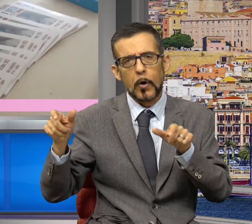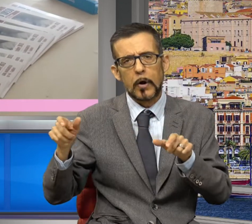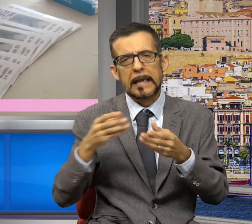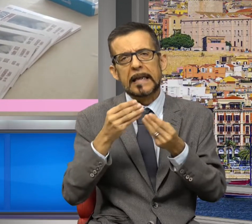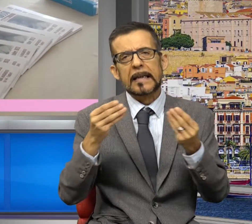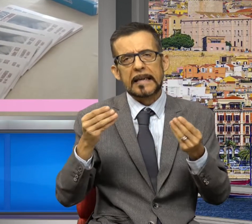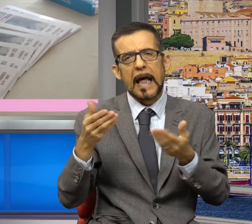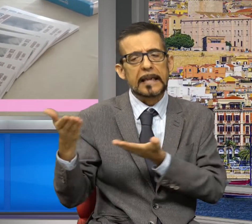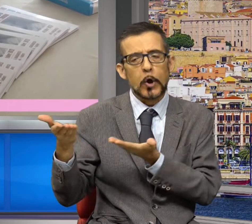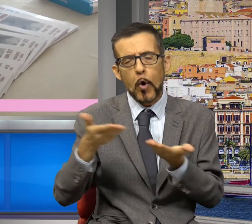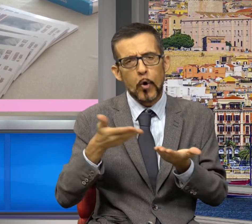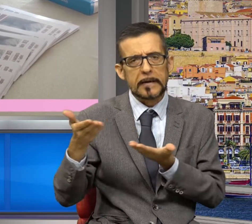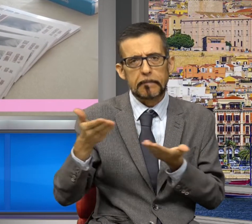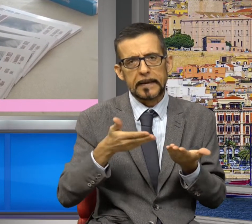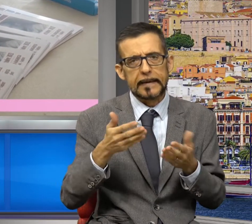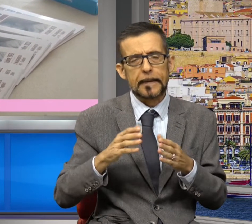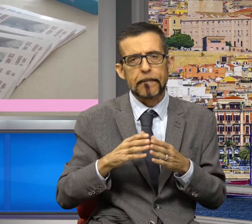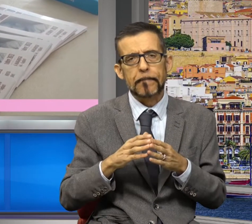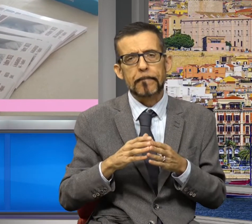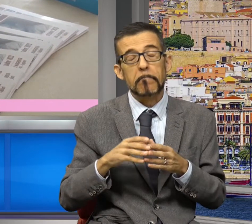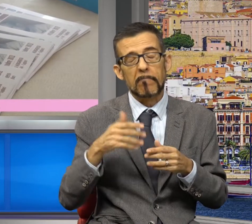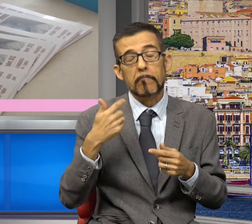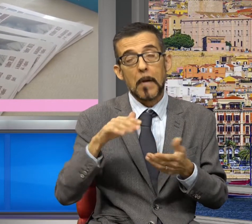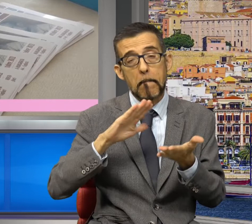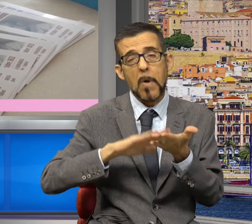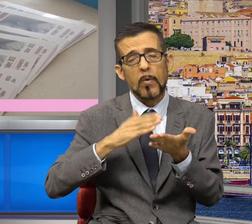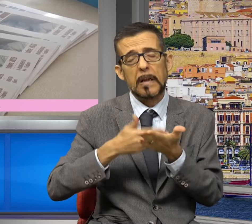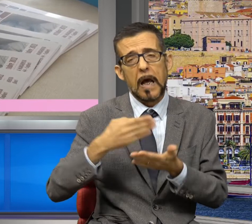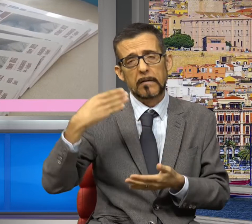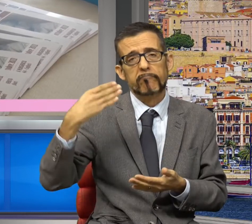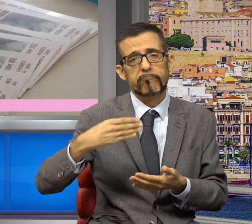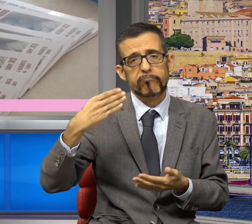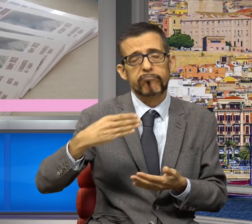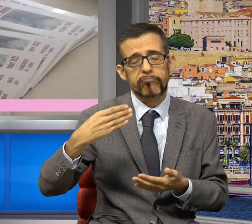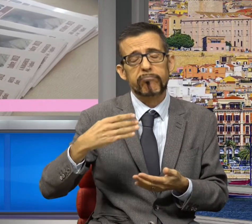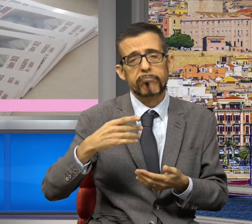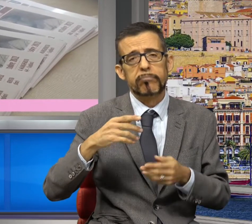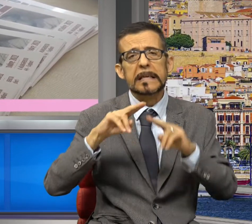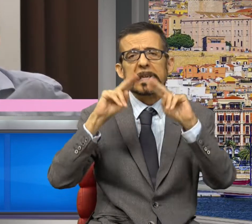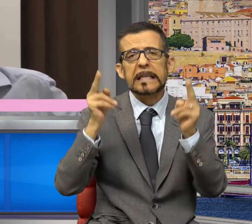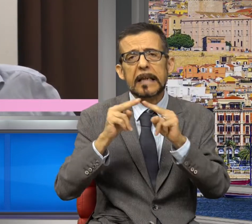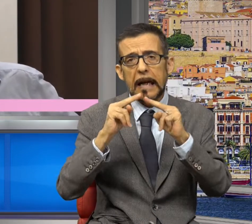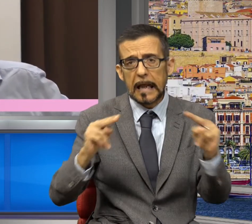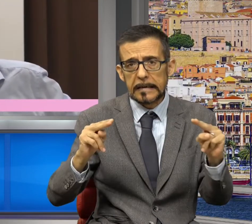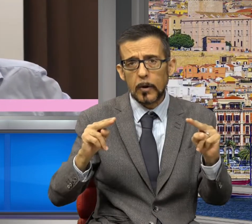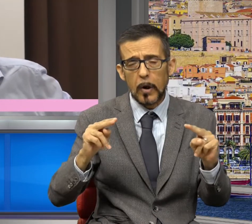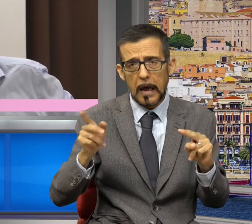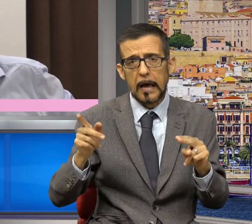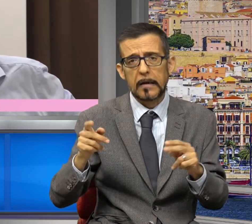ospiti di spessore, di grande livello, anche internazionali. Sì, quest'anno il